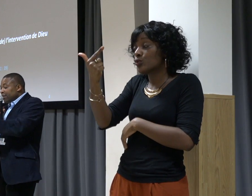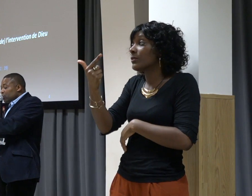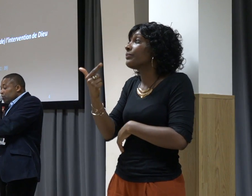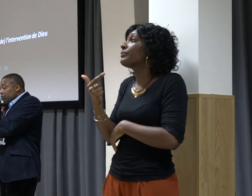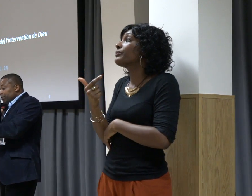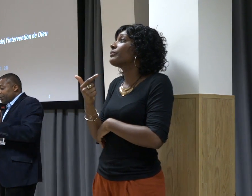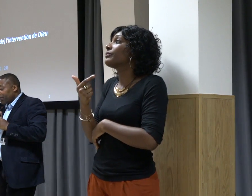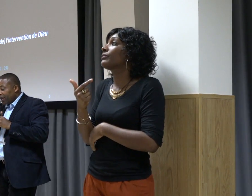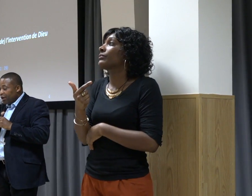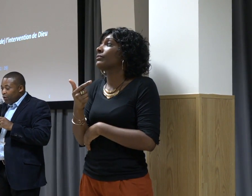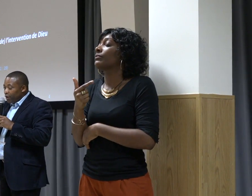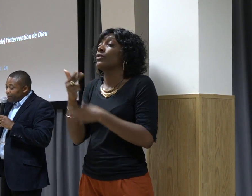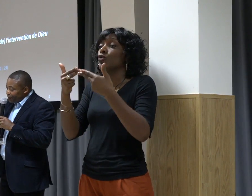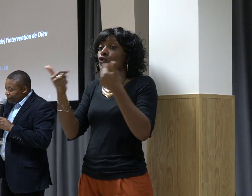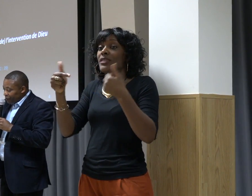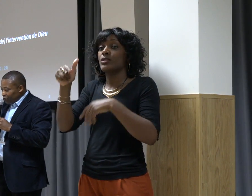Genèse 12,